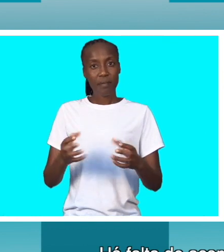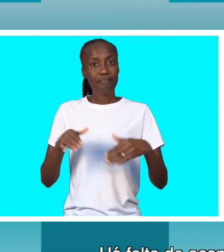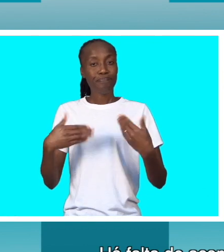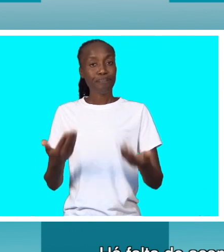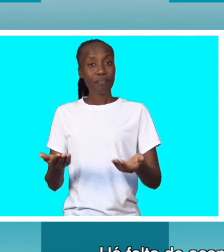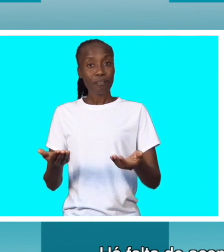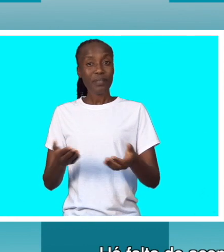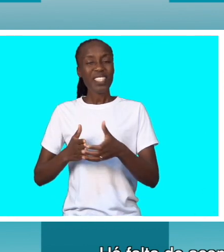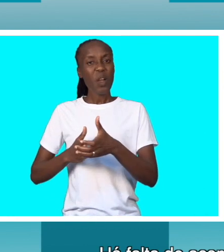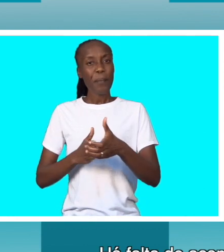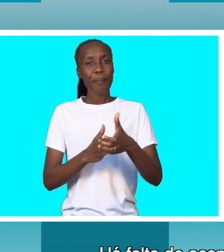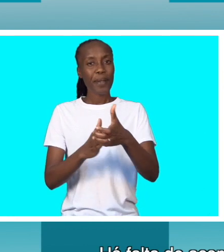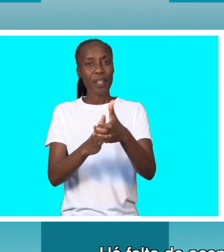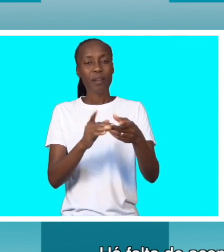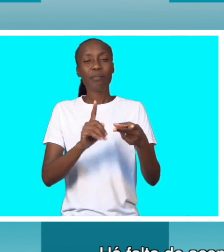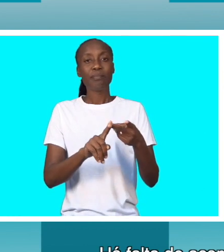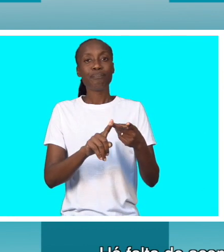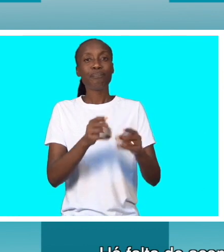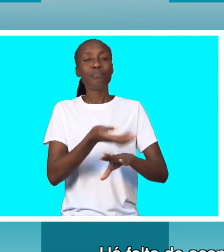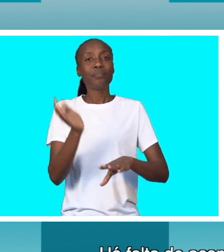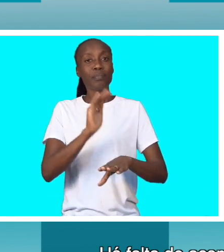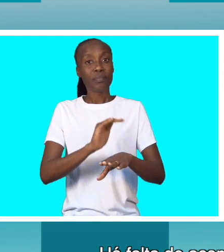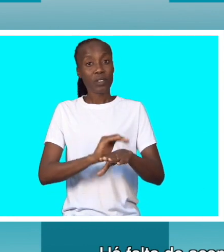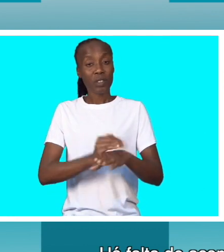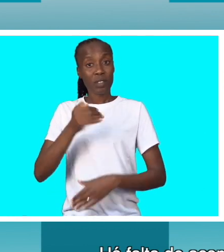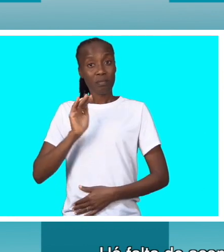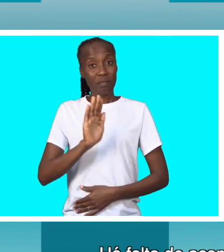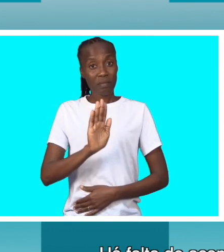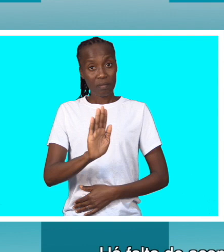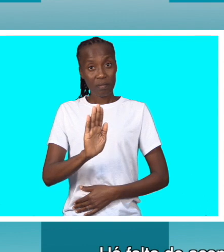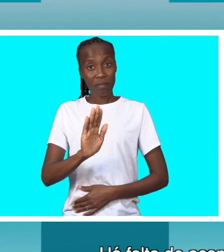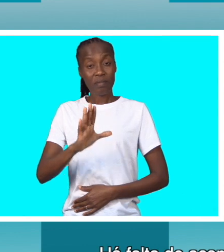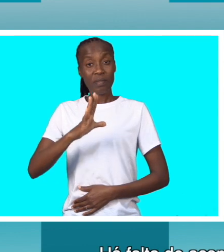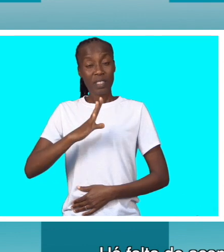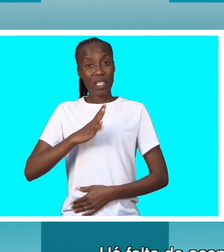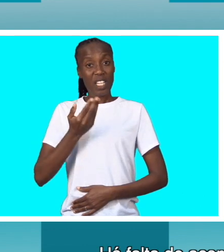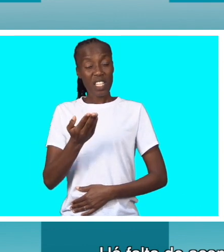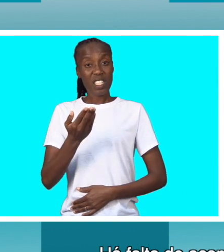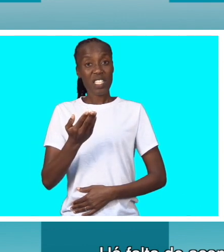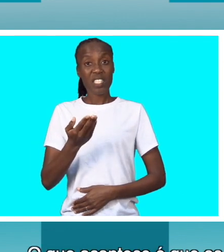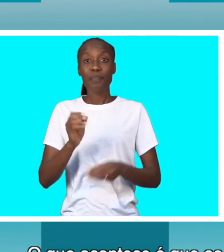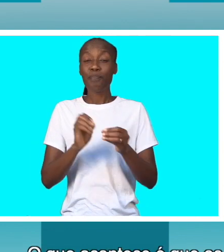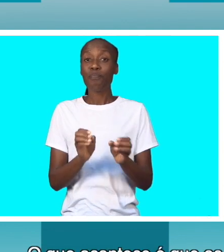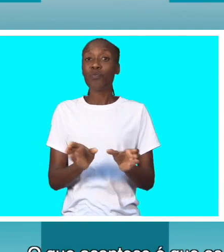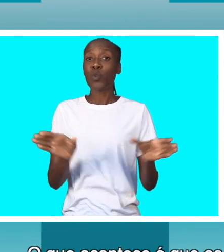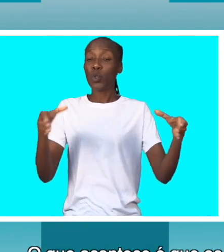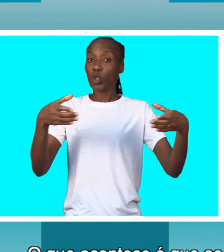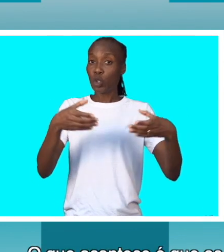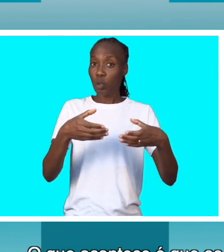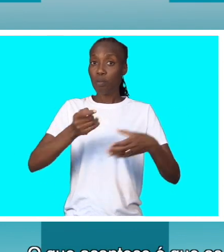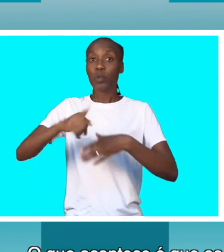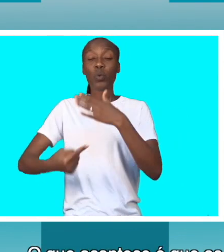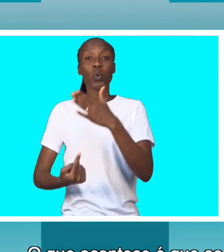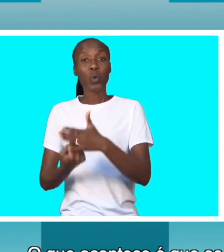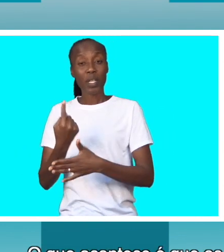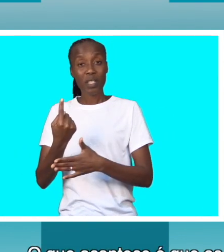acompanhamento nos talentos que despontam nestes festivais. O que acontece é